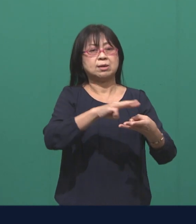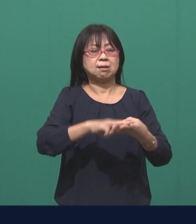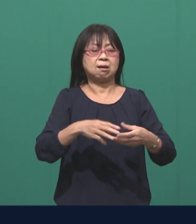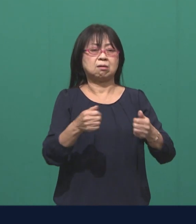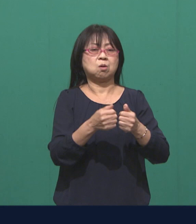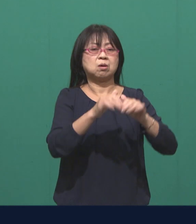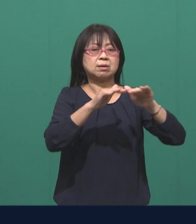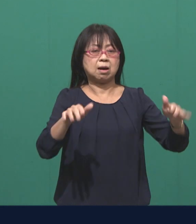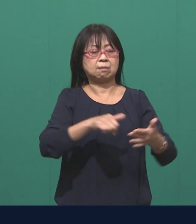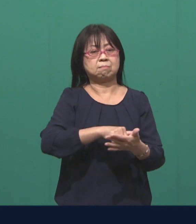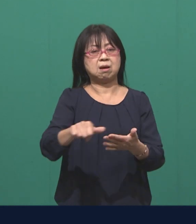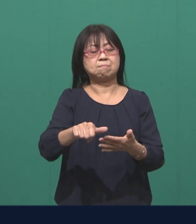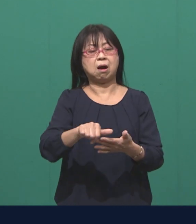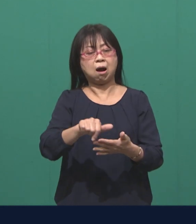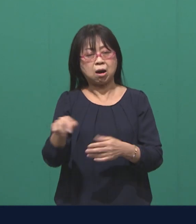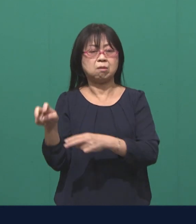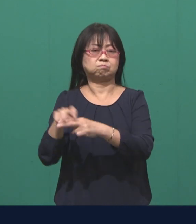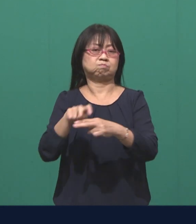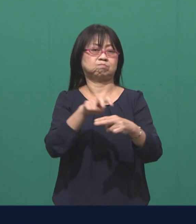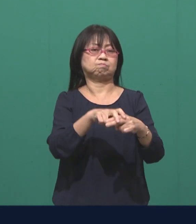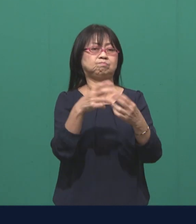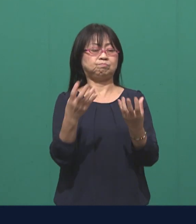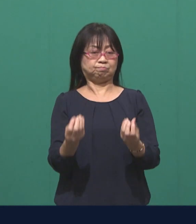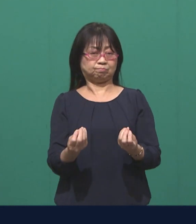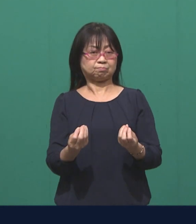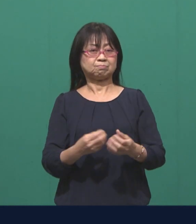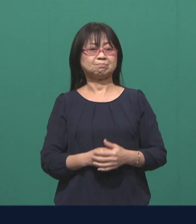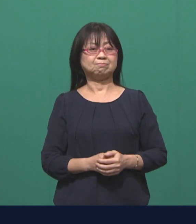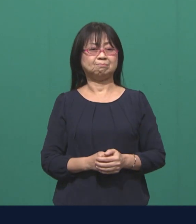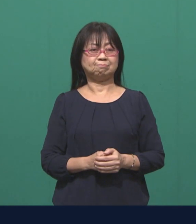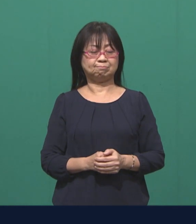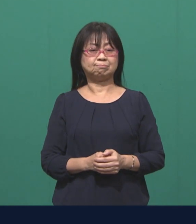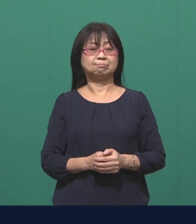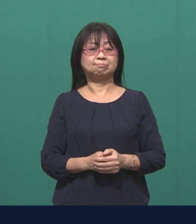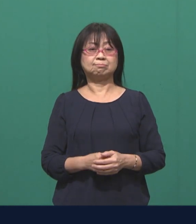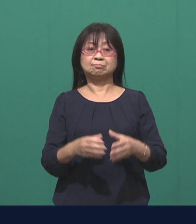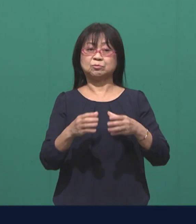りかご水田協議会のメンバーらが出席しました。